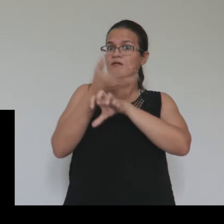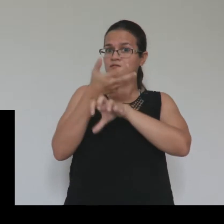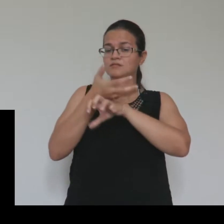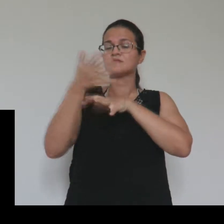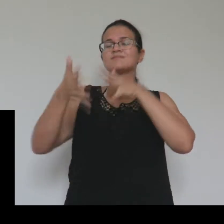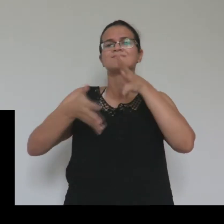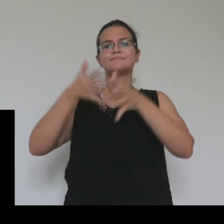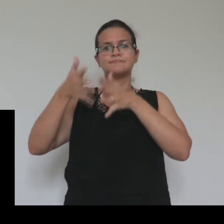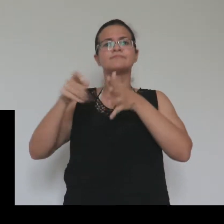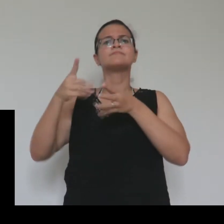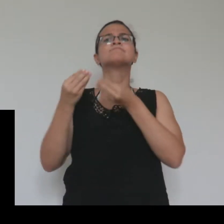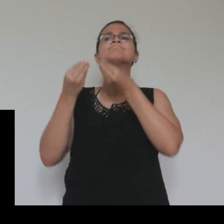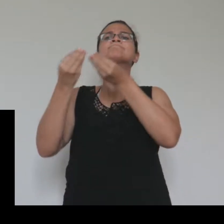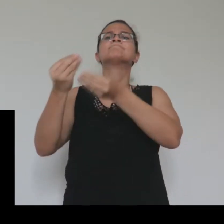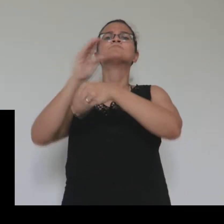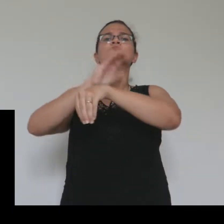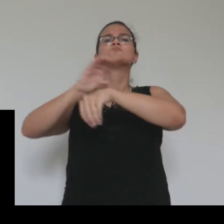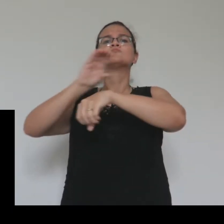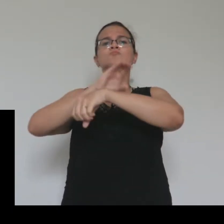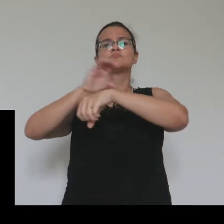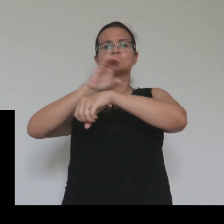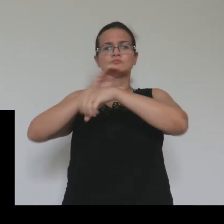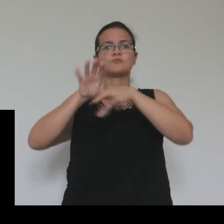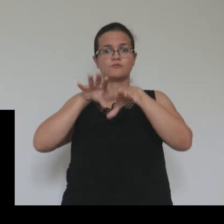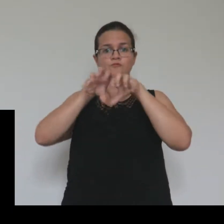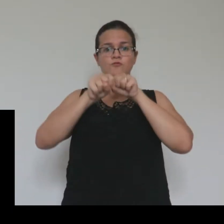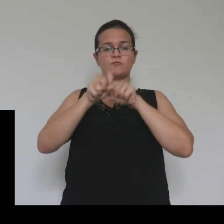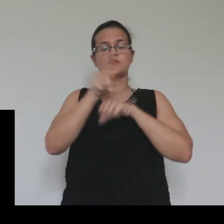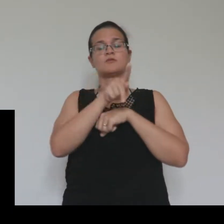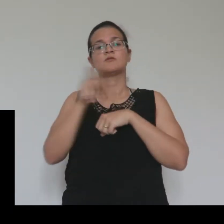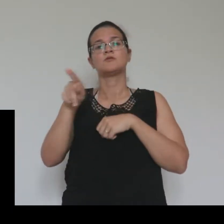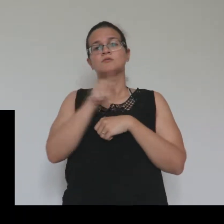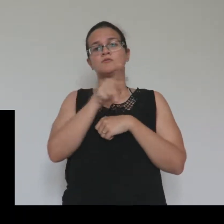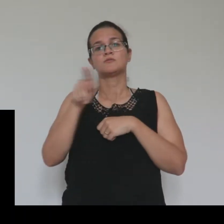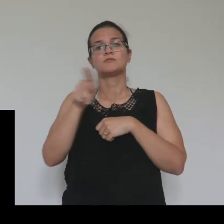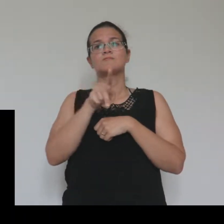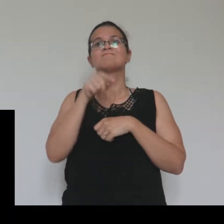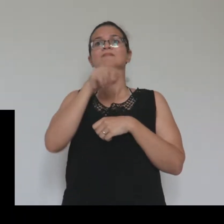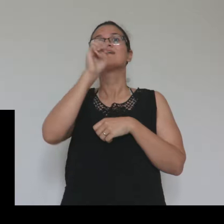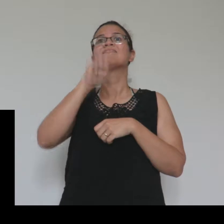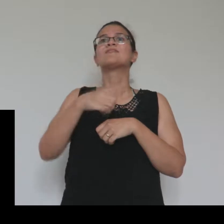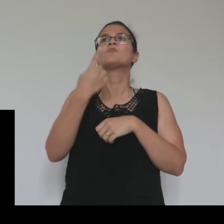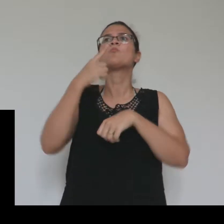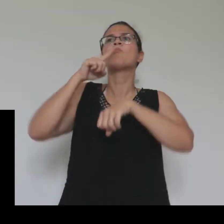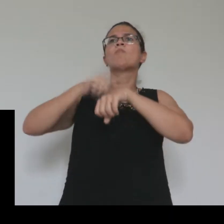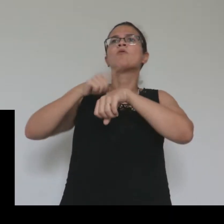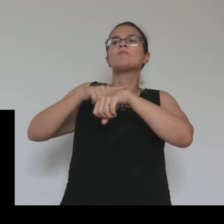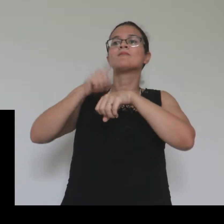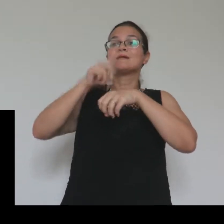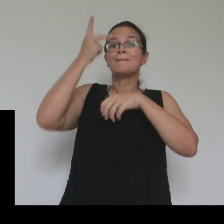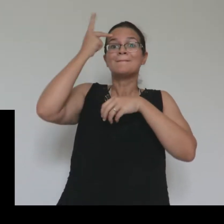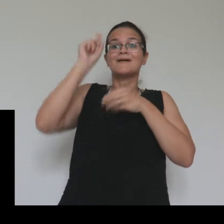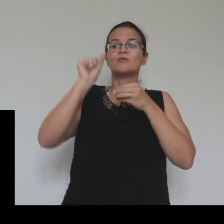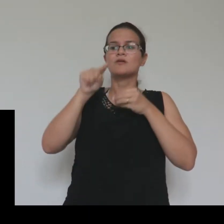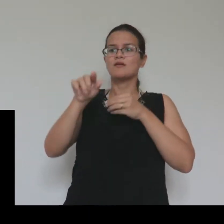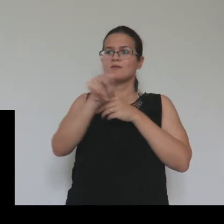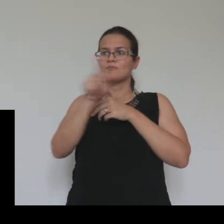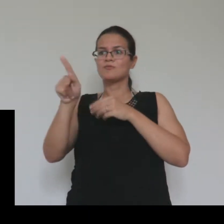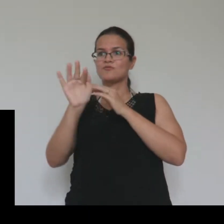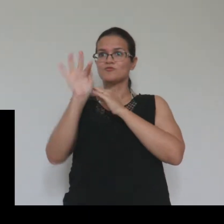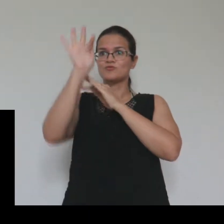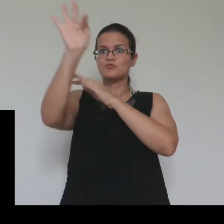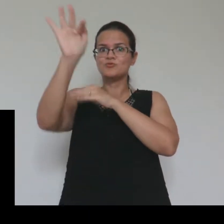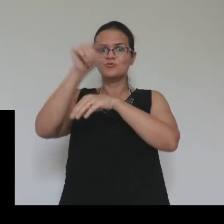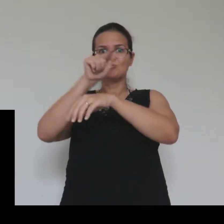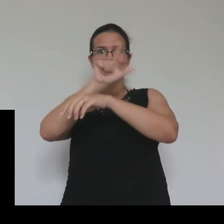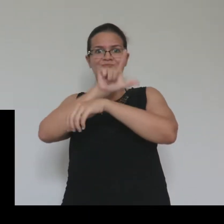ela é ofertada nos cursos de formação de professores como um momento para tornar esses futuros licenciados, esses